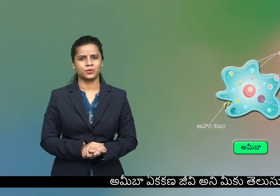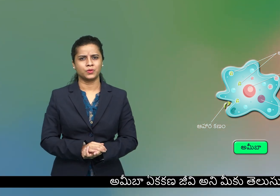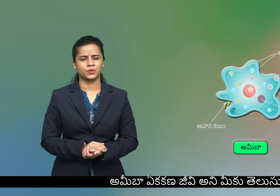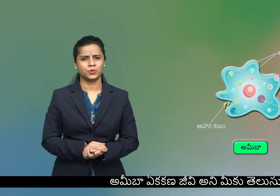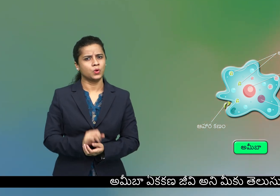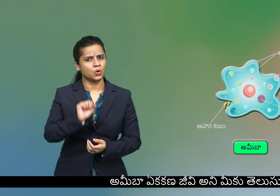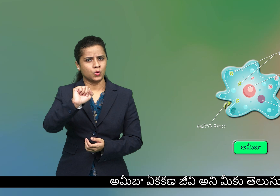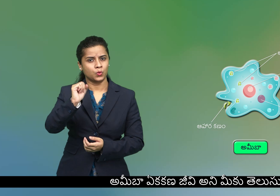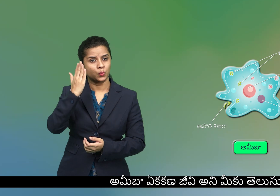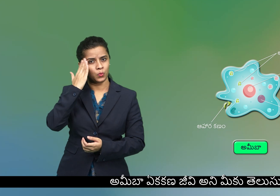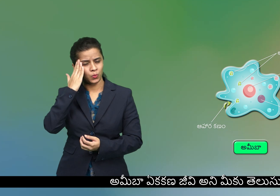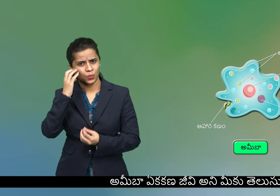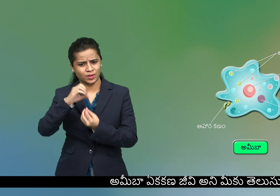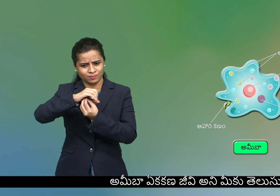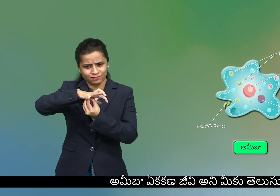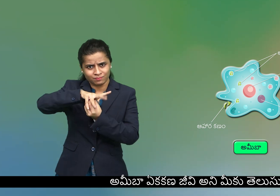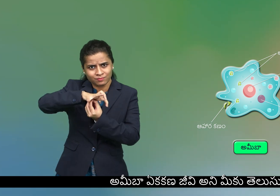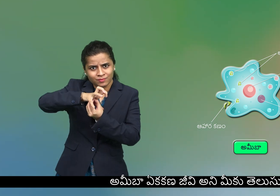అమీబా ఏకకణ జీవి అని మీకు తెలుసు.